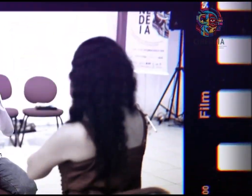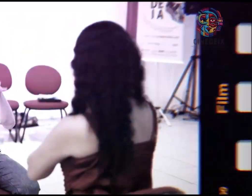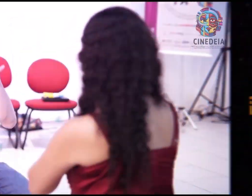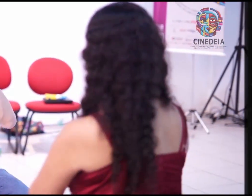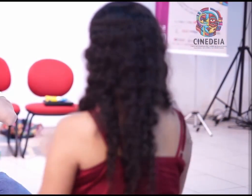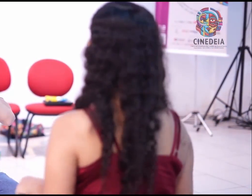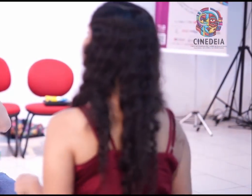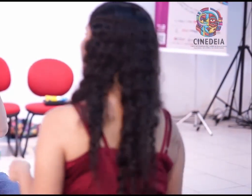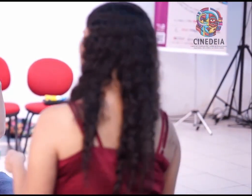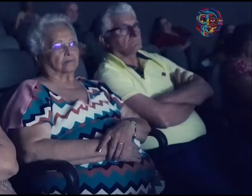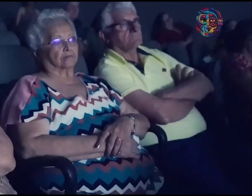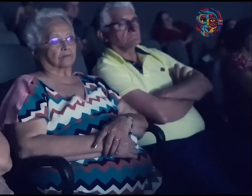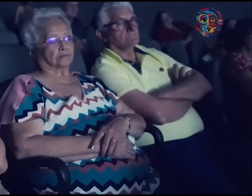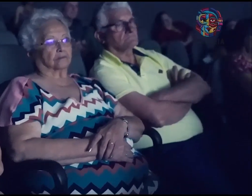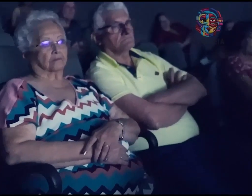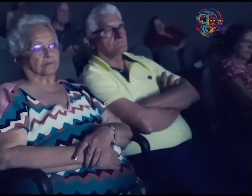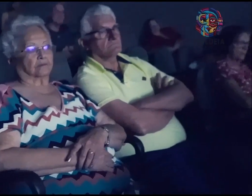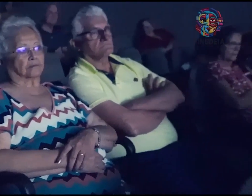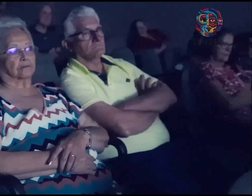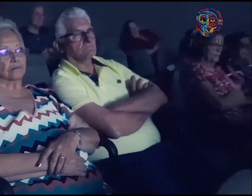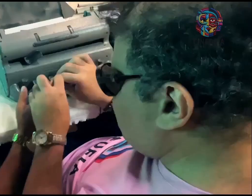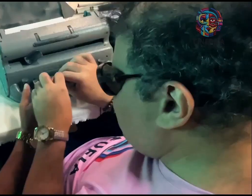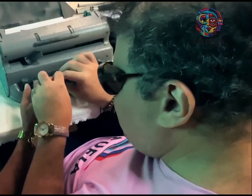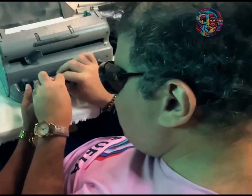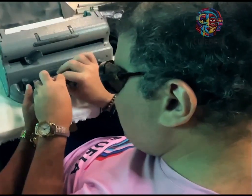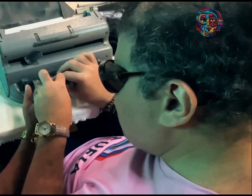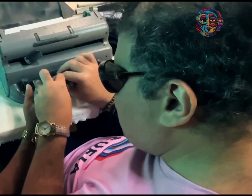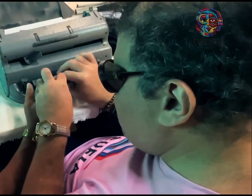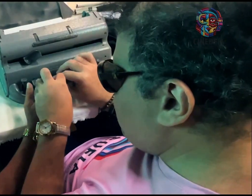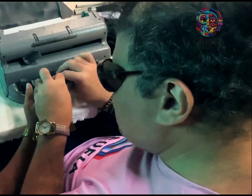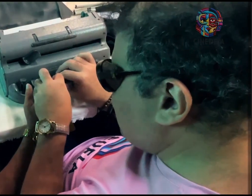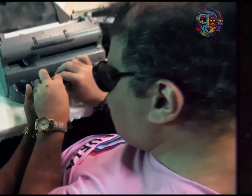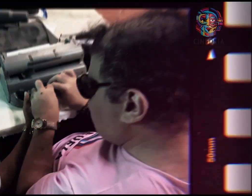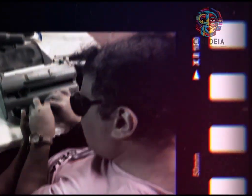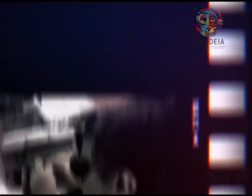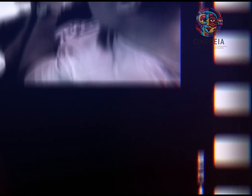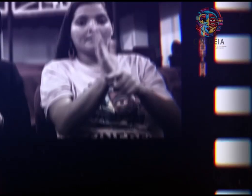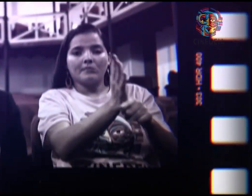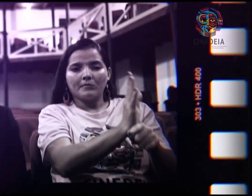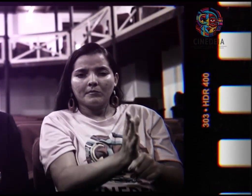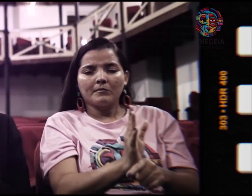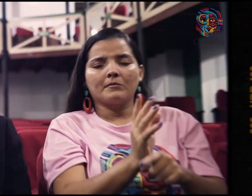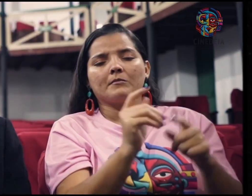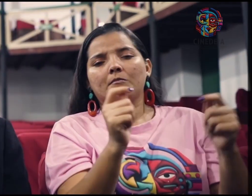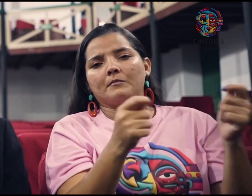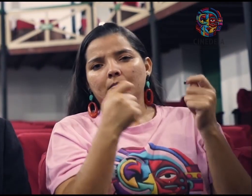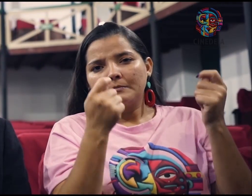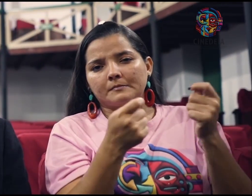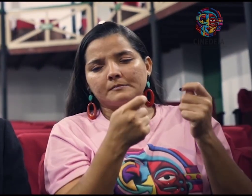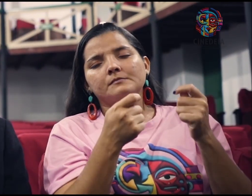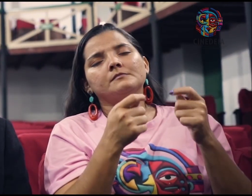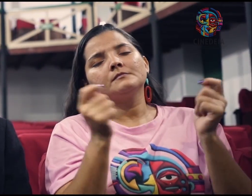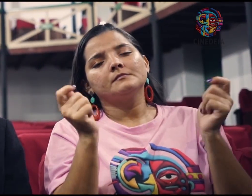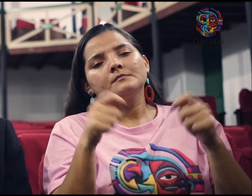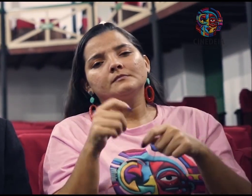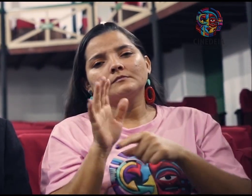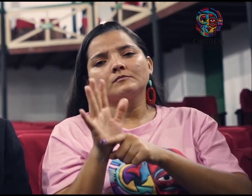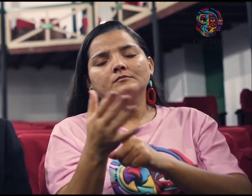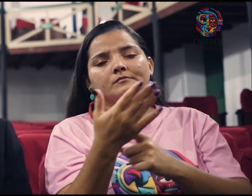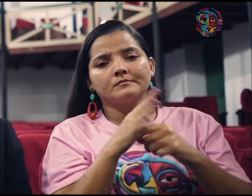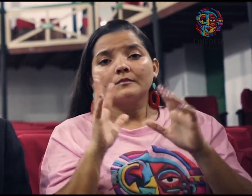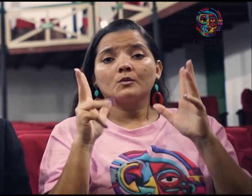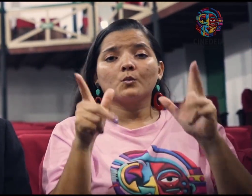edição, né, logo descentralizar da capital e fazer o evento Cine Ideia, que é a primeira